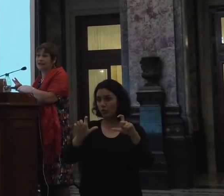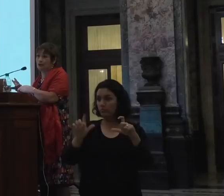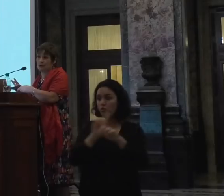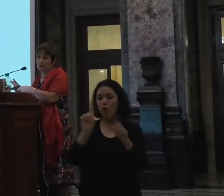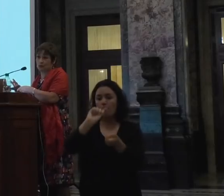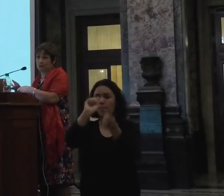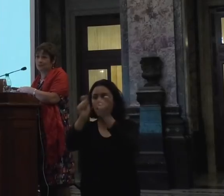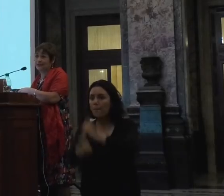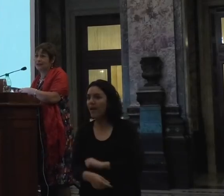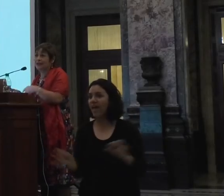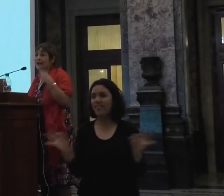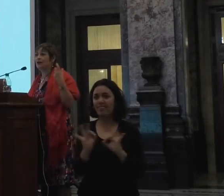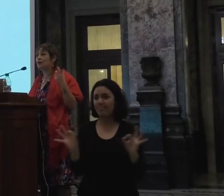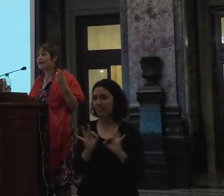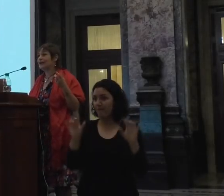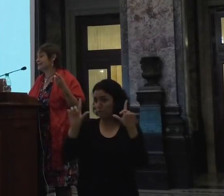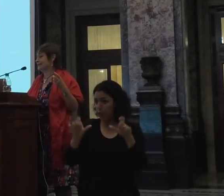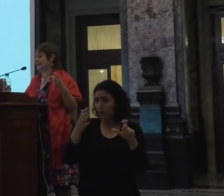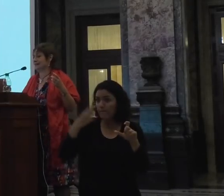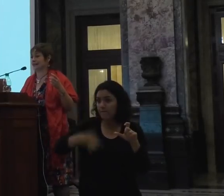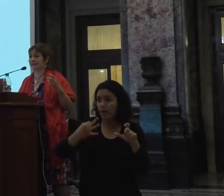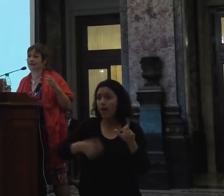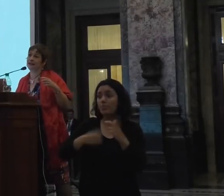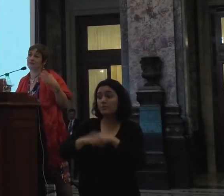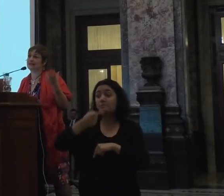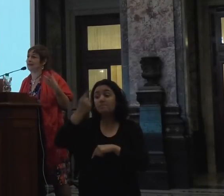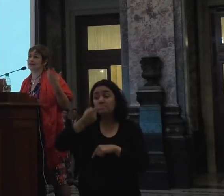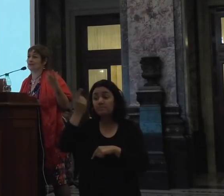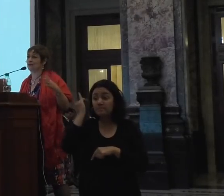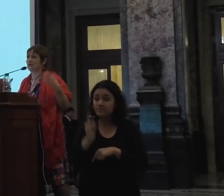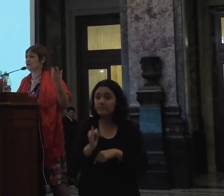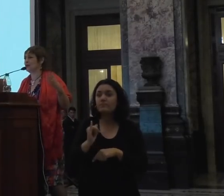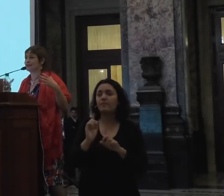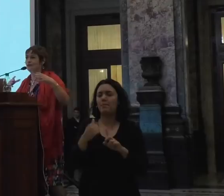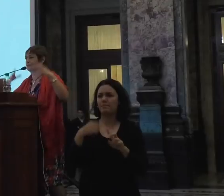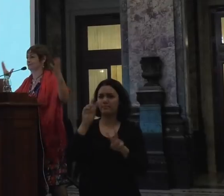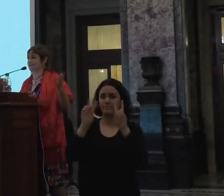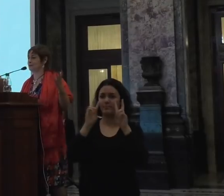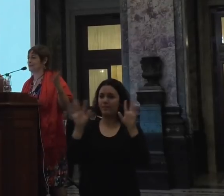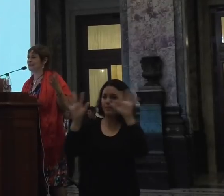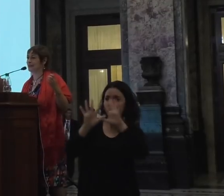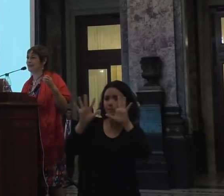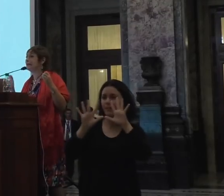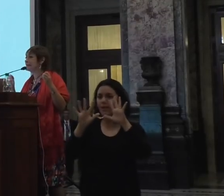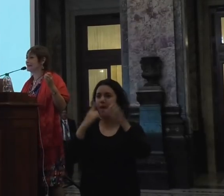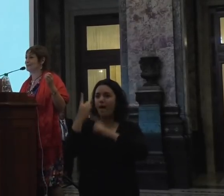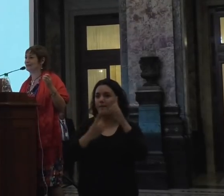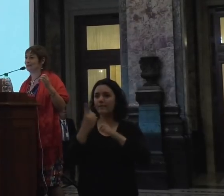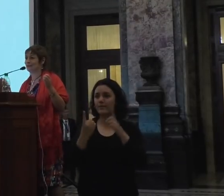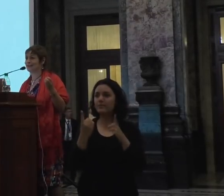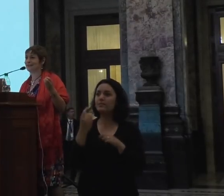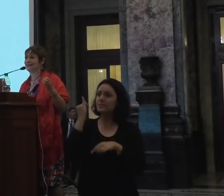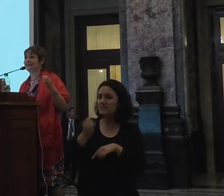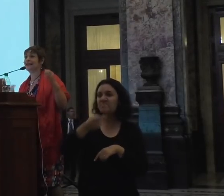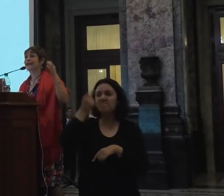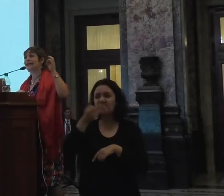sido alterada en lo absoluto. Ahora, lo que es interesante, además de que las ilusiones visuales son fundamentalmente, intrínsecamente